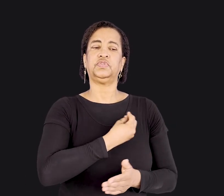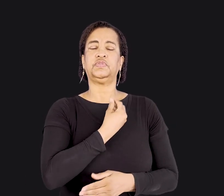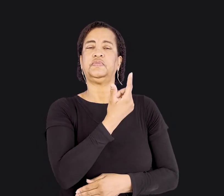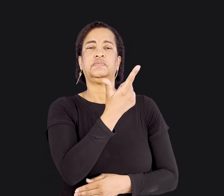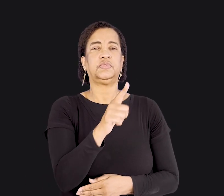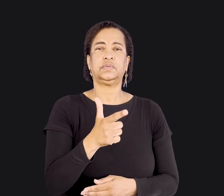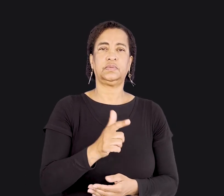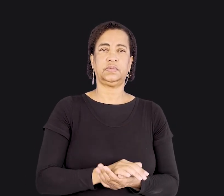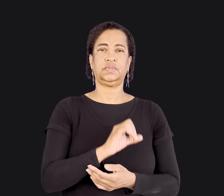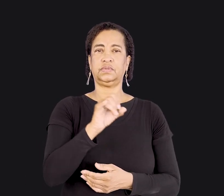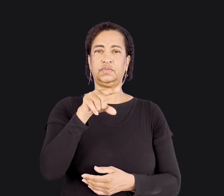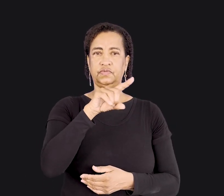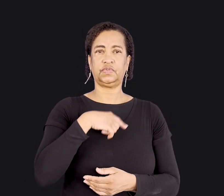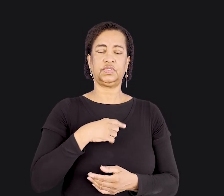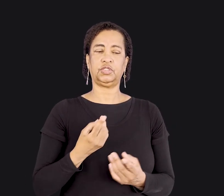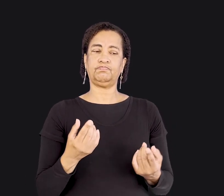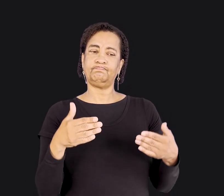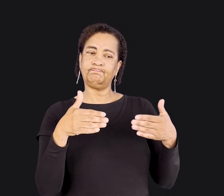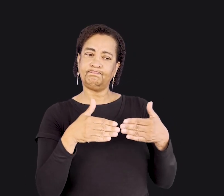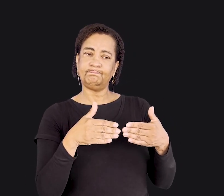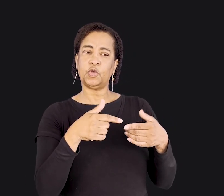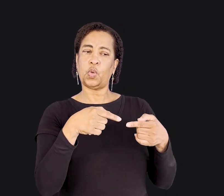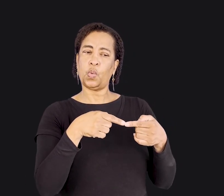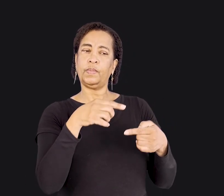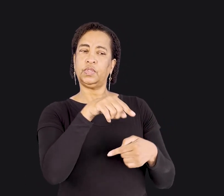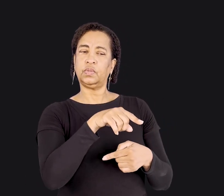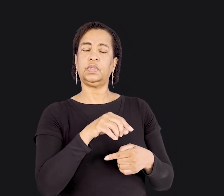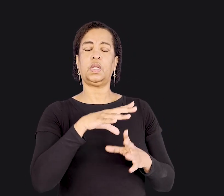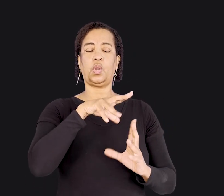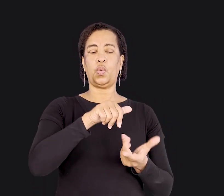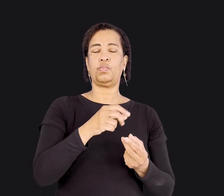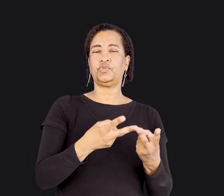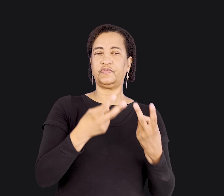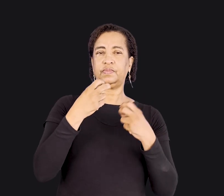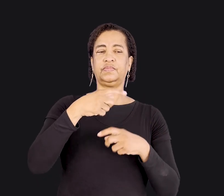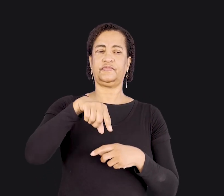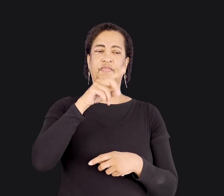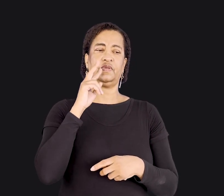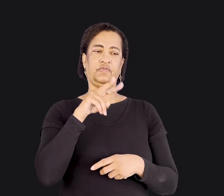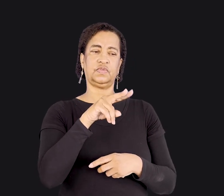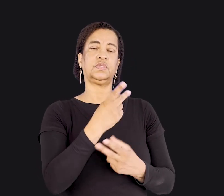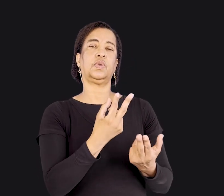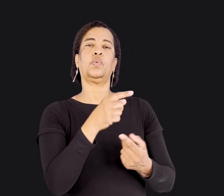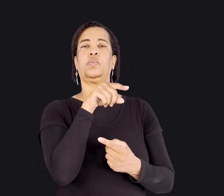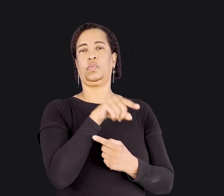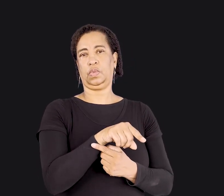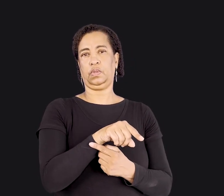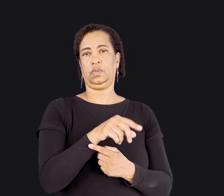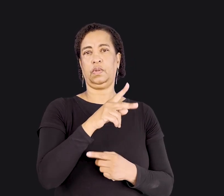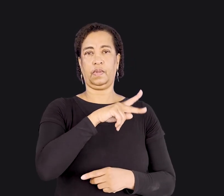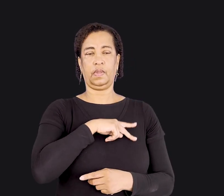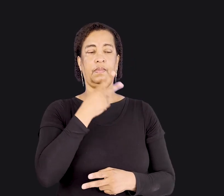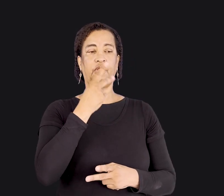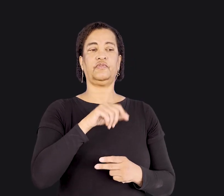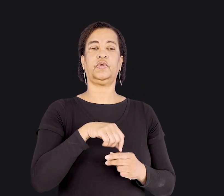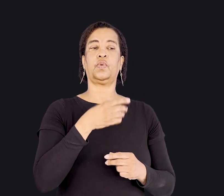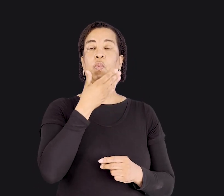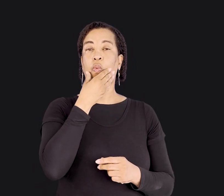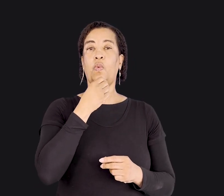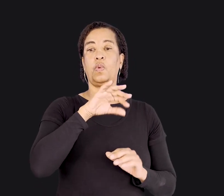não tem. Se você se identifica com ele, o mundo vai ver você como ele é. Paulo recomendou a exclusão desse homem porque